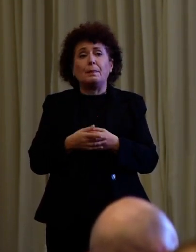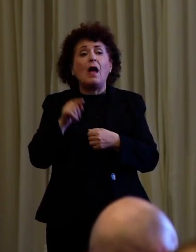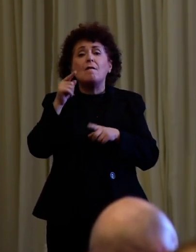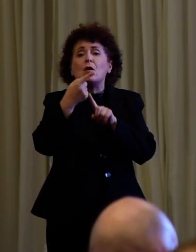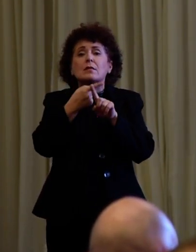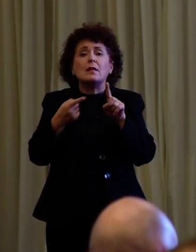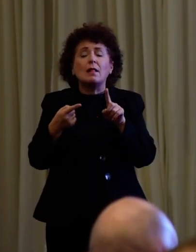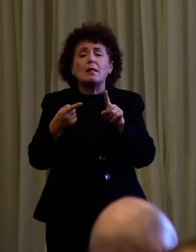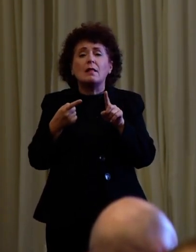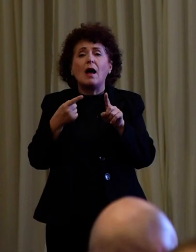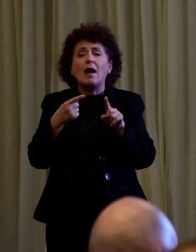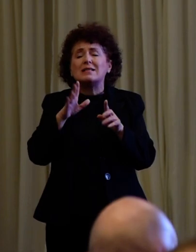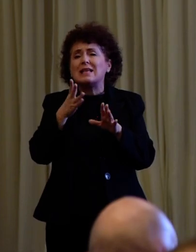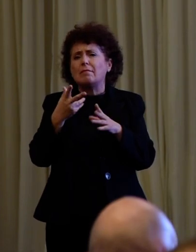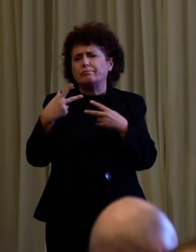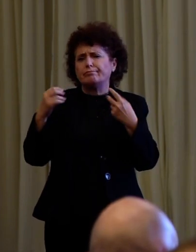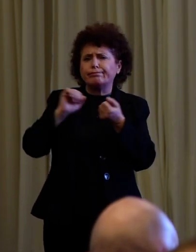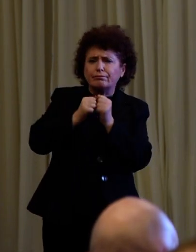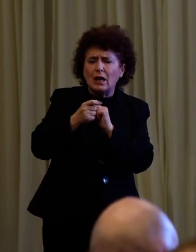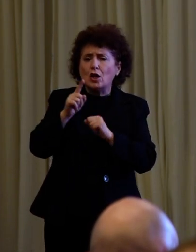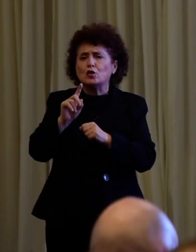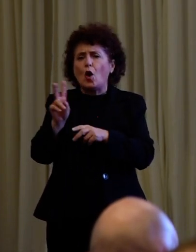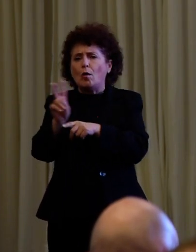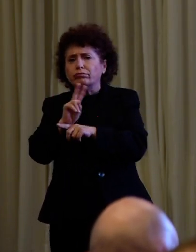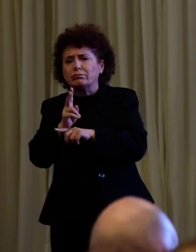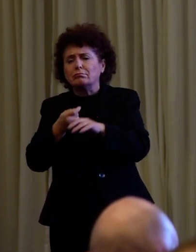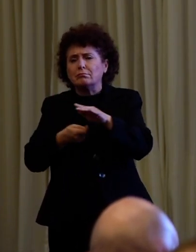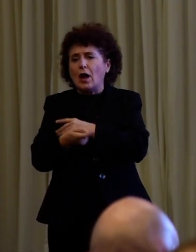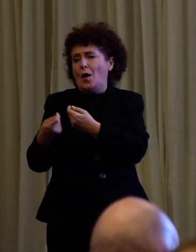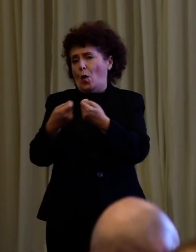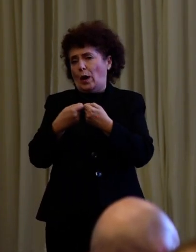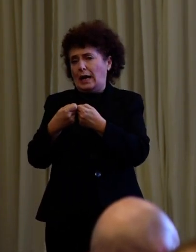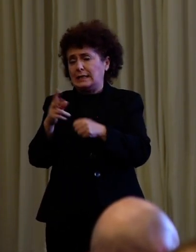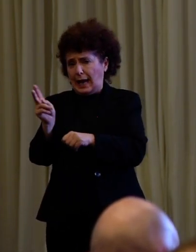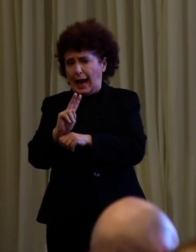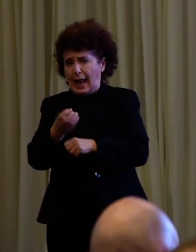Во делот на ефикасното справување со корупцијата и организираниот криминал,